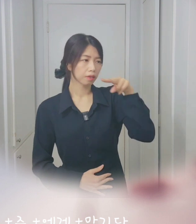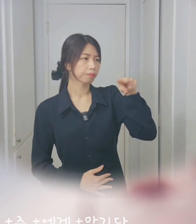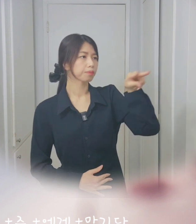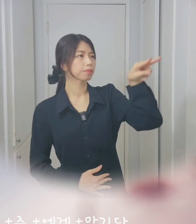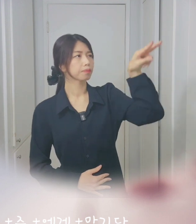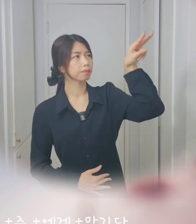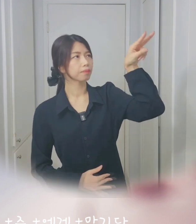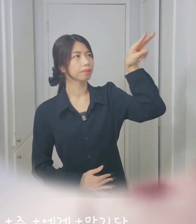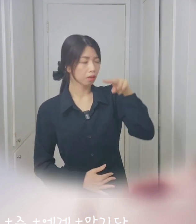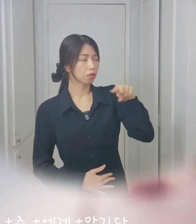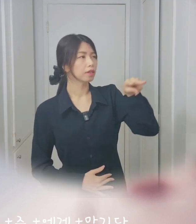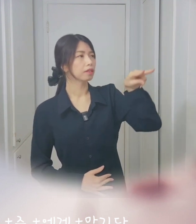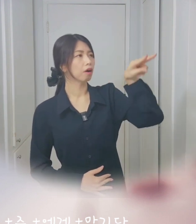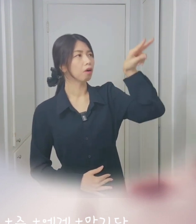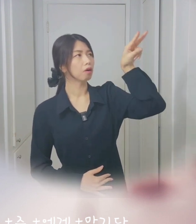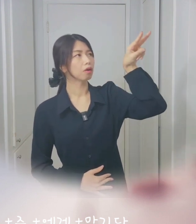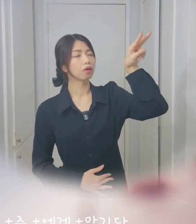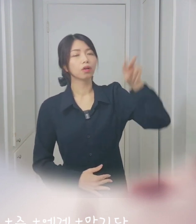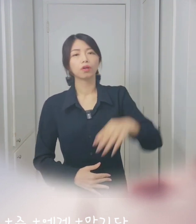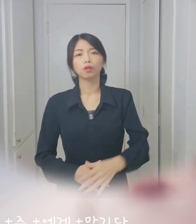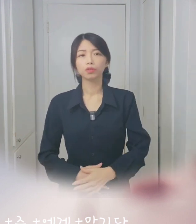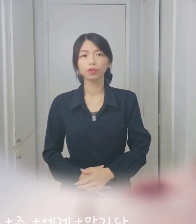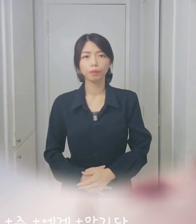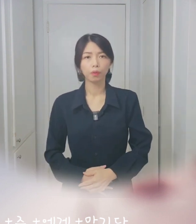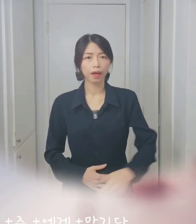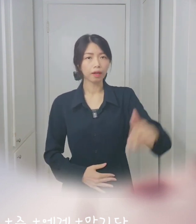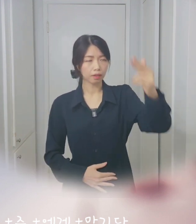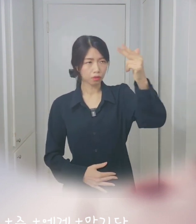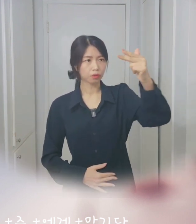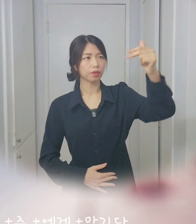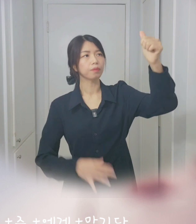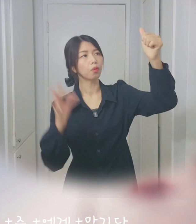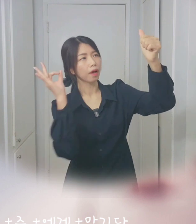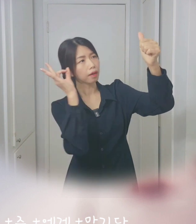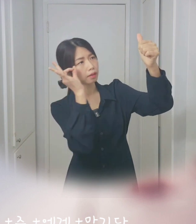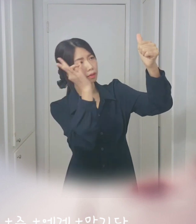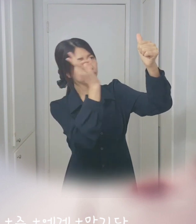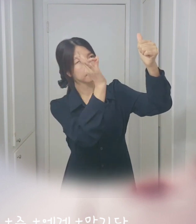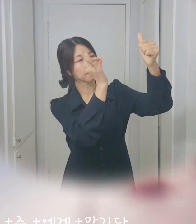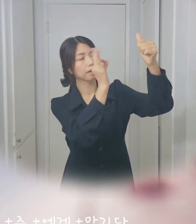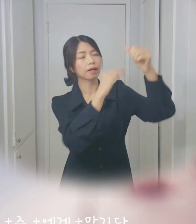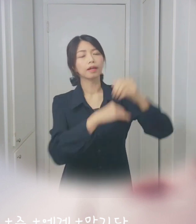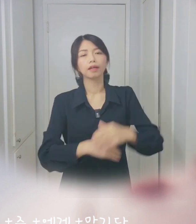눈을 들어 주를 보라 주를 보라